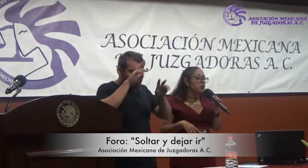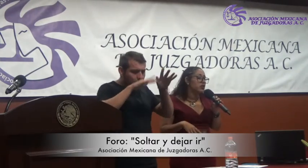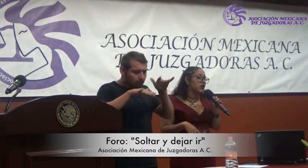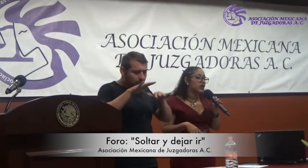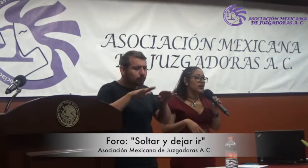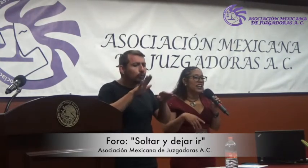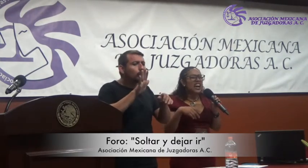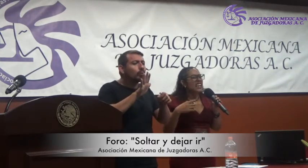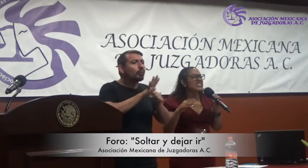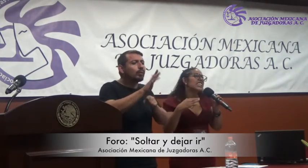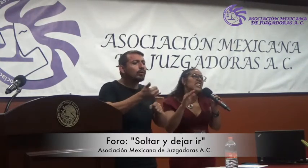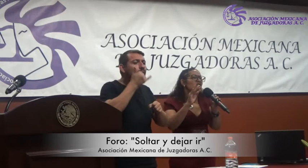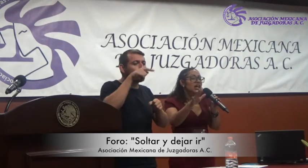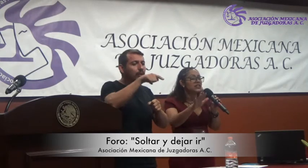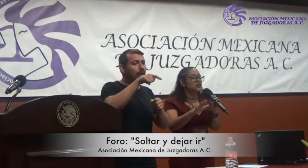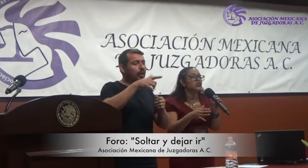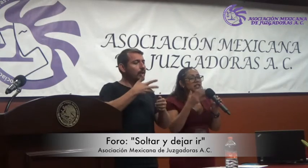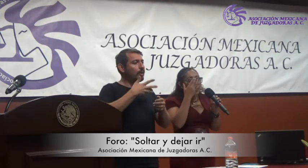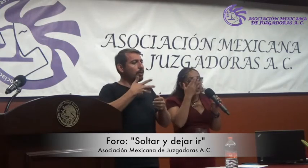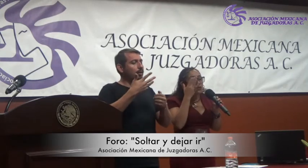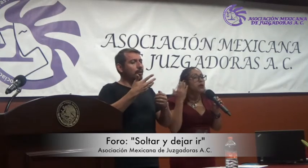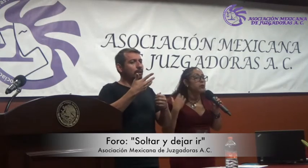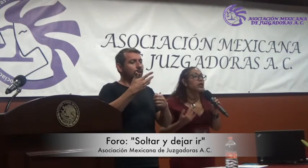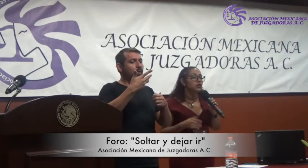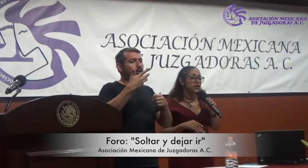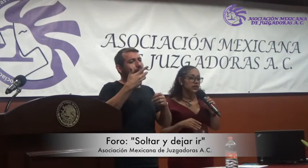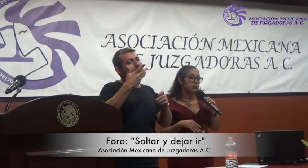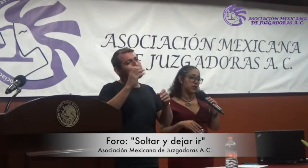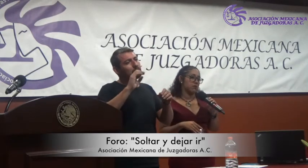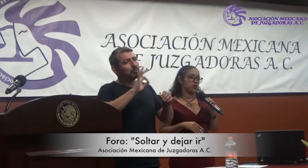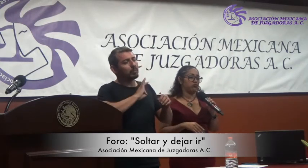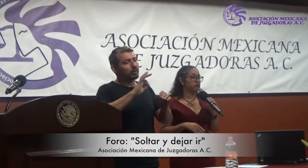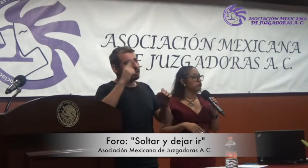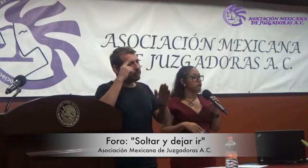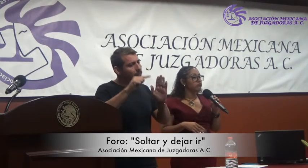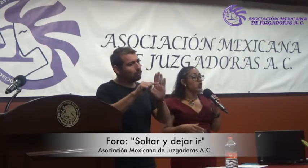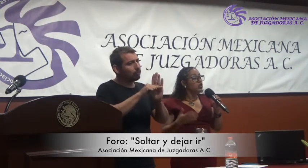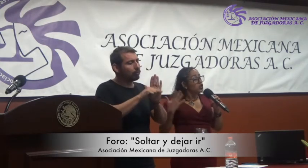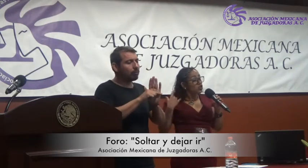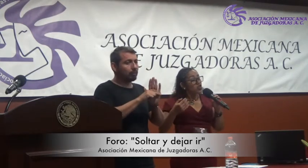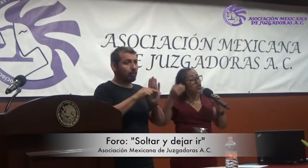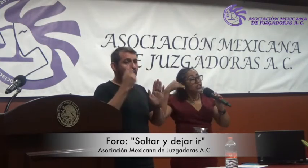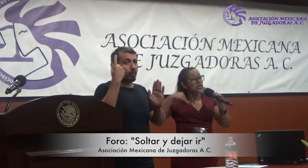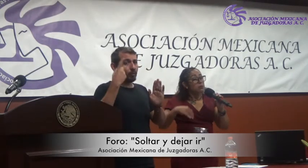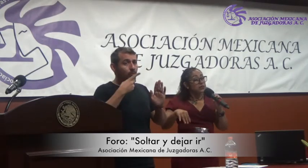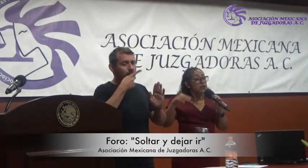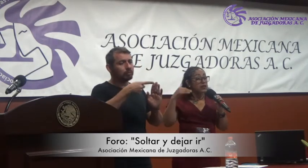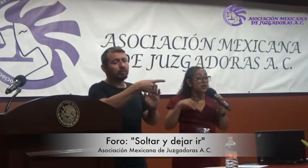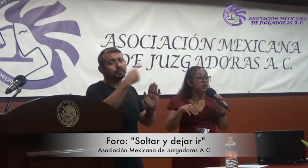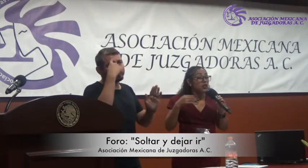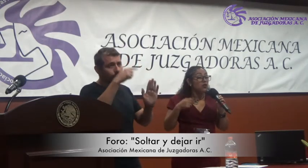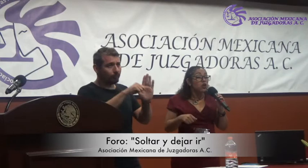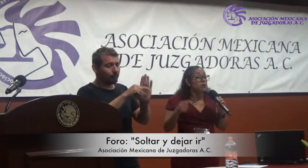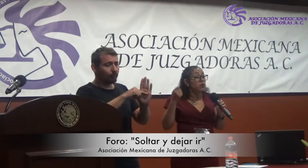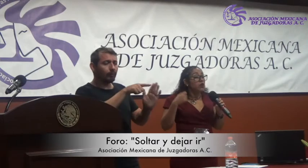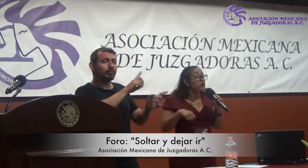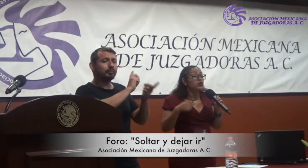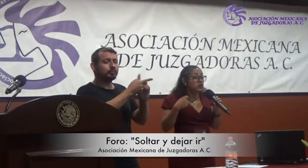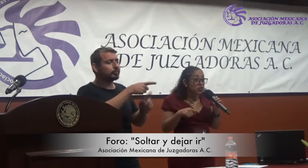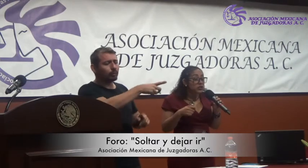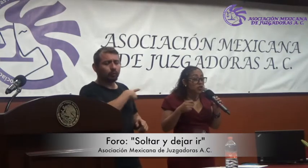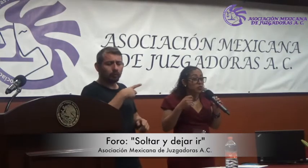cosa como de, ahí estás en una actitud negativa y por eso estás deprimido. No, no, no, son cosas que pasan adentro del